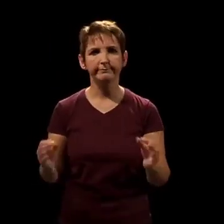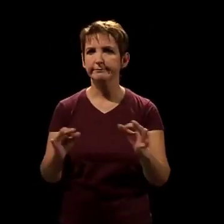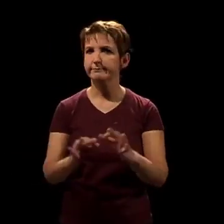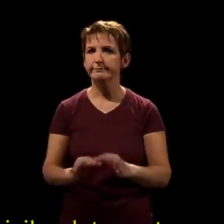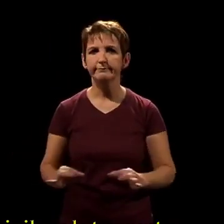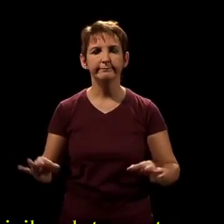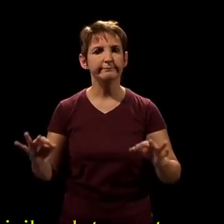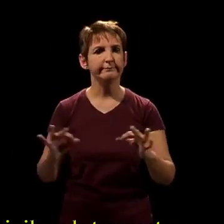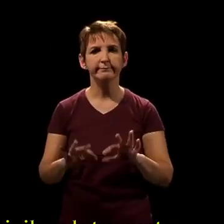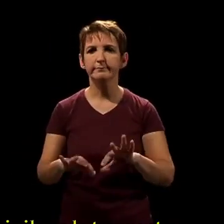Mais ils ne le trouvent pas.